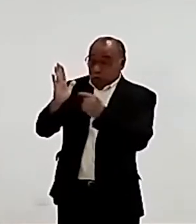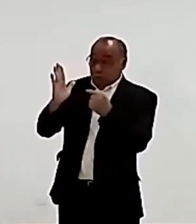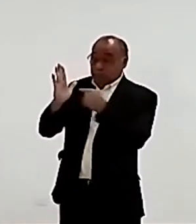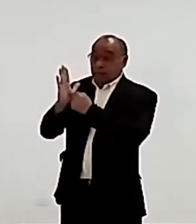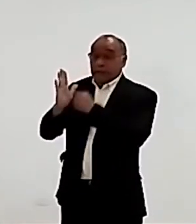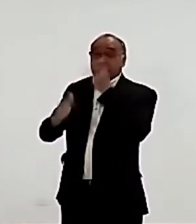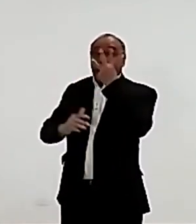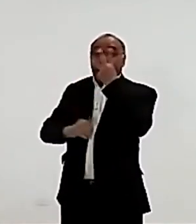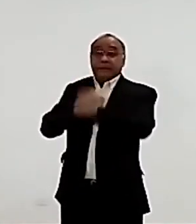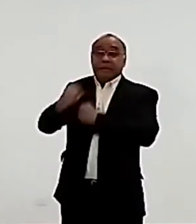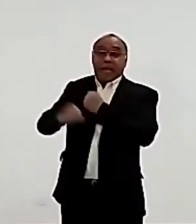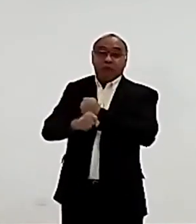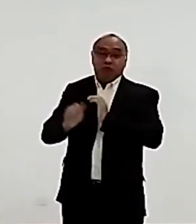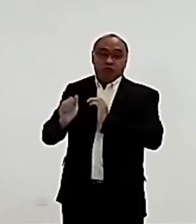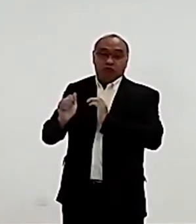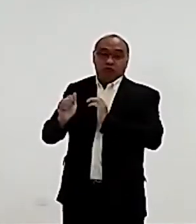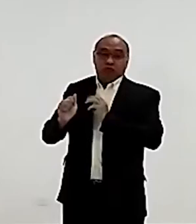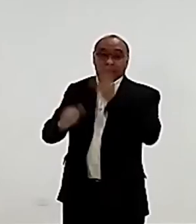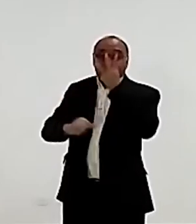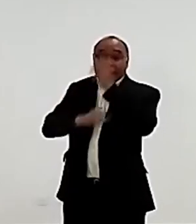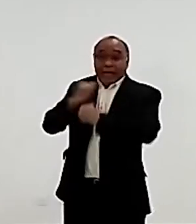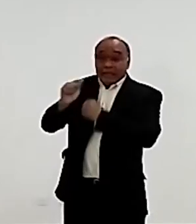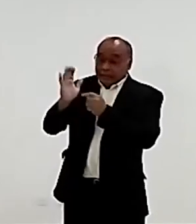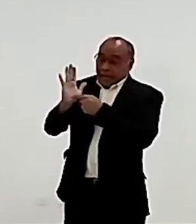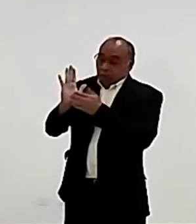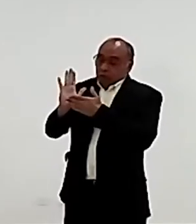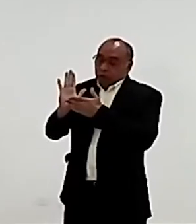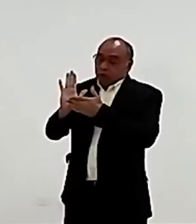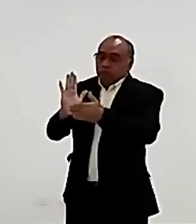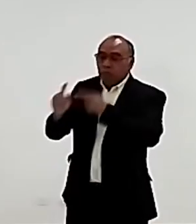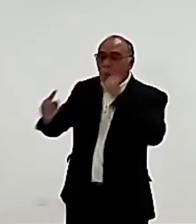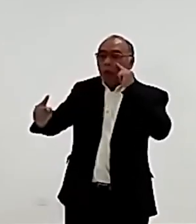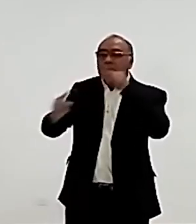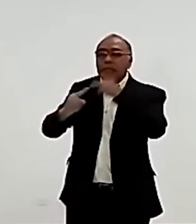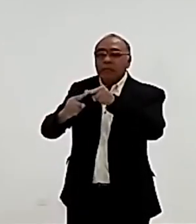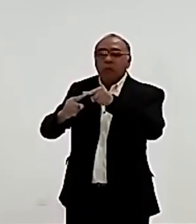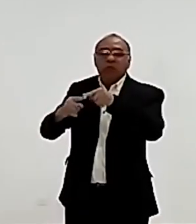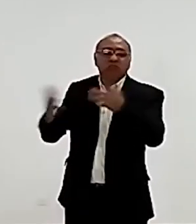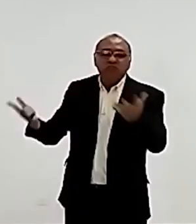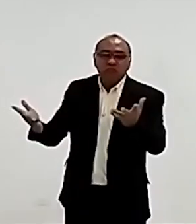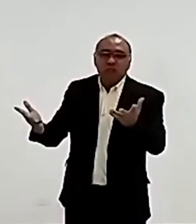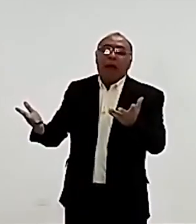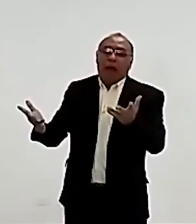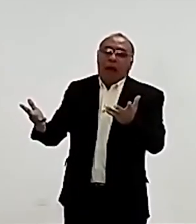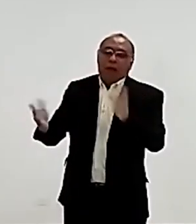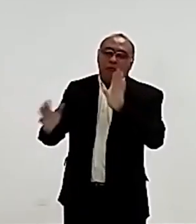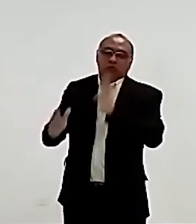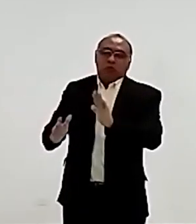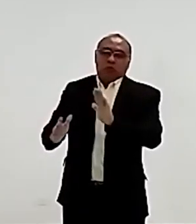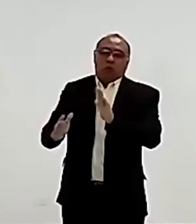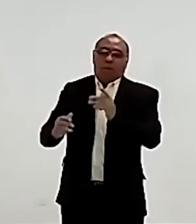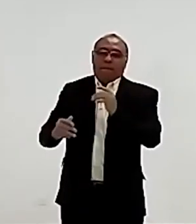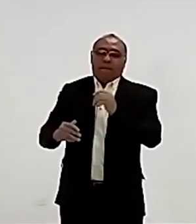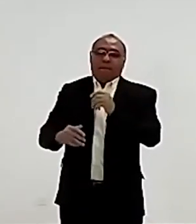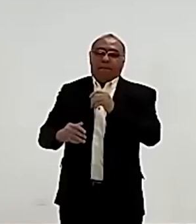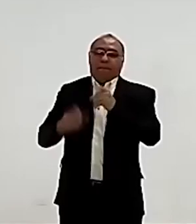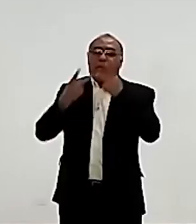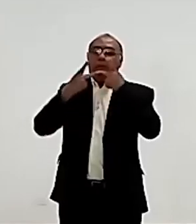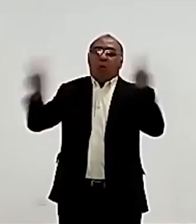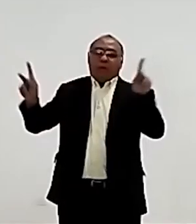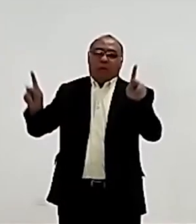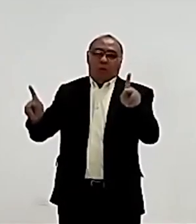y nos han comentado que en esta resolución de transporte ejercen transporte privado era también